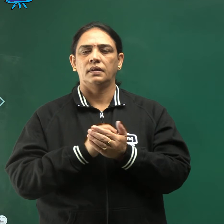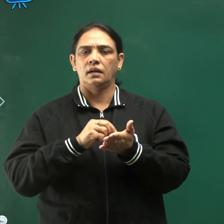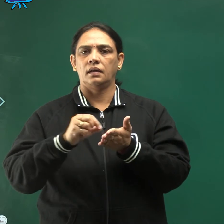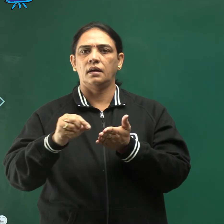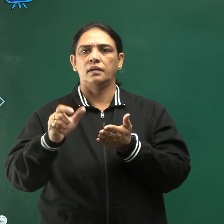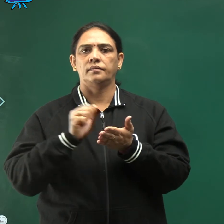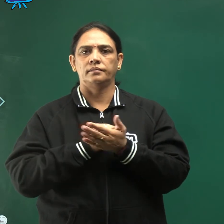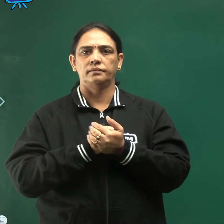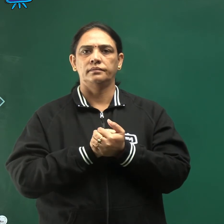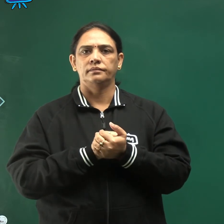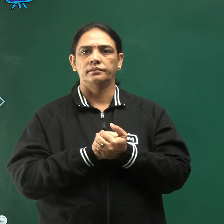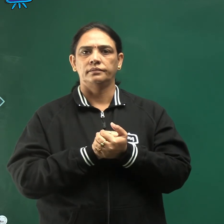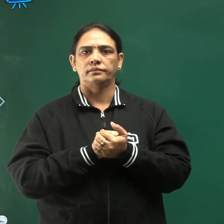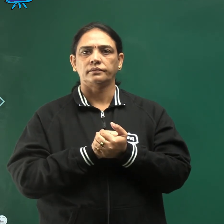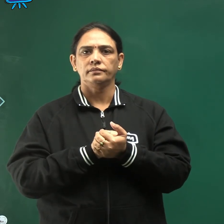लिखिए।